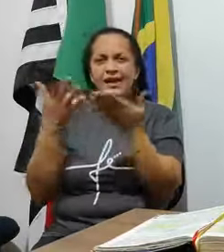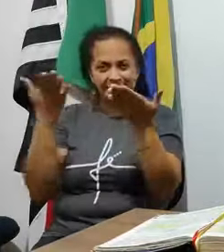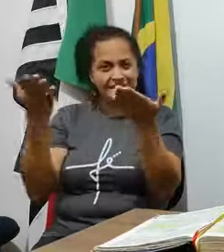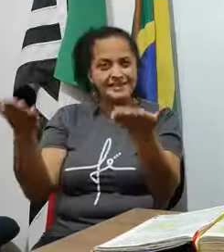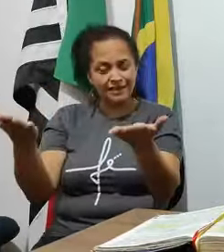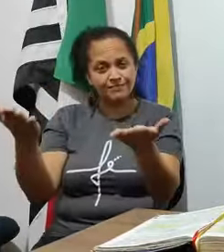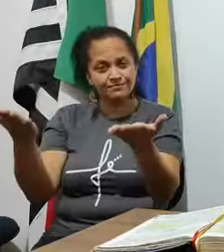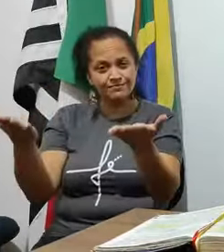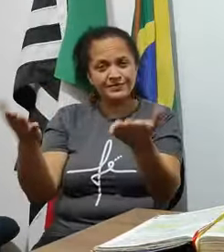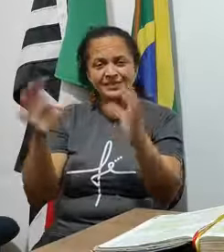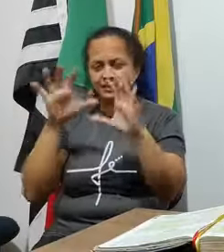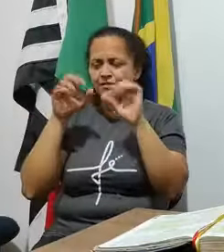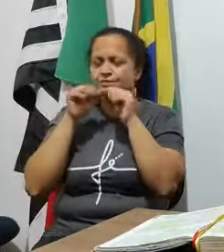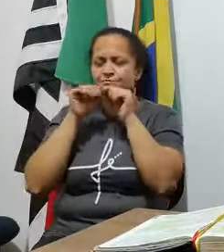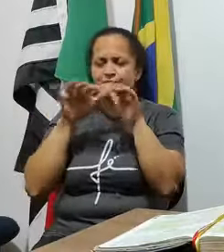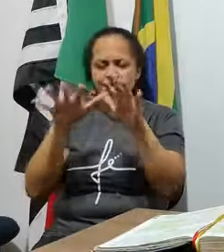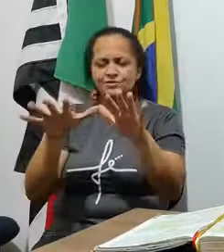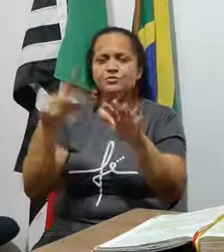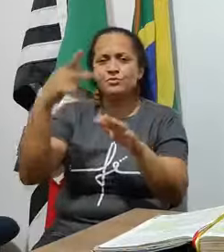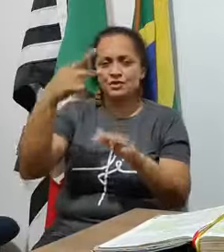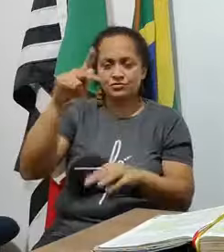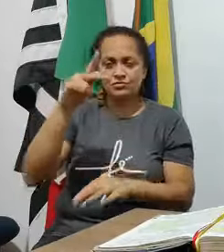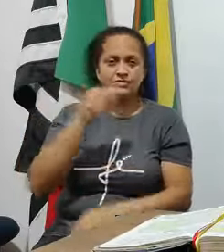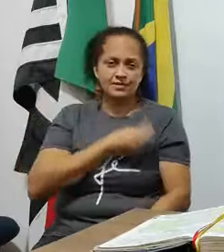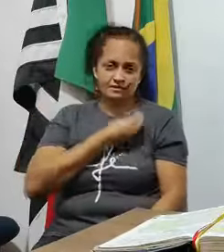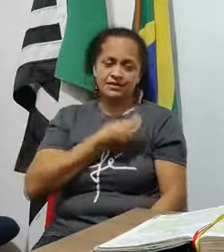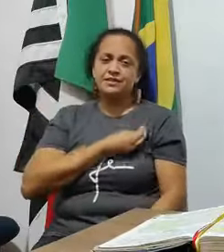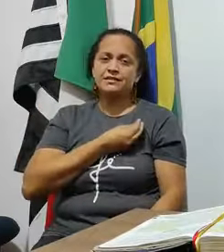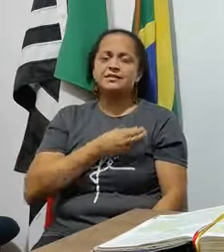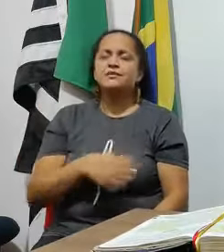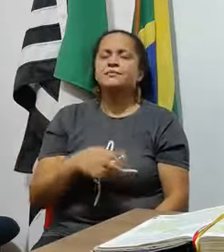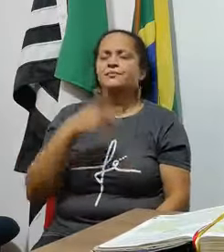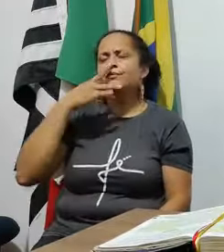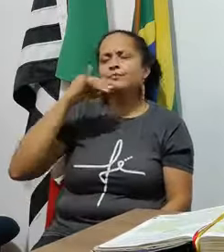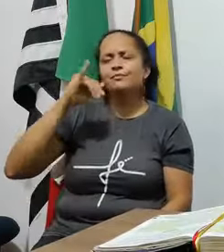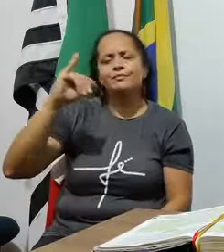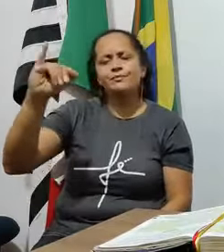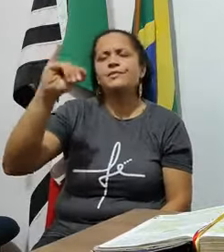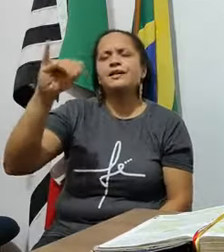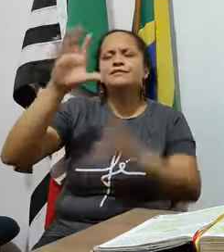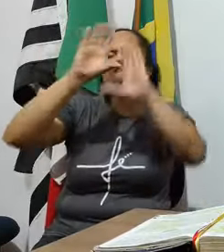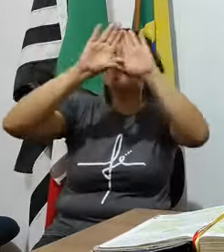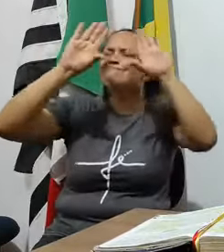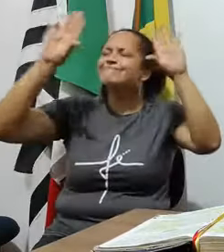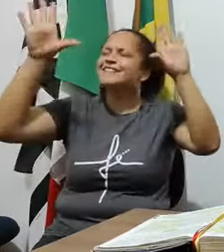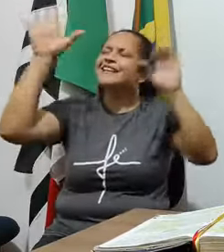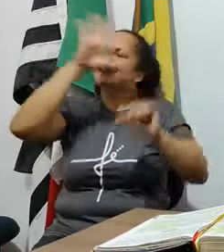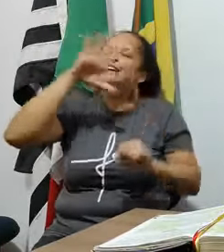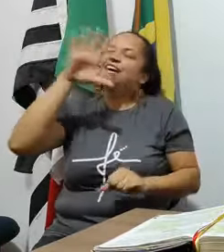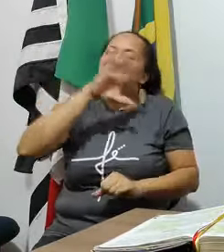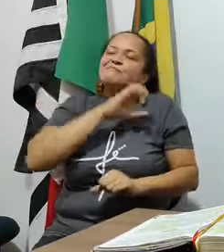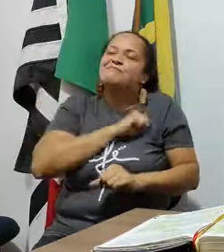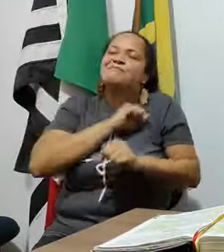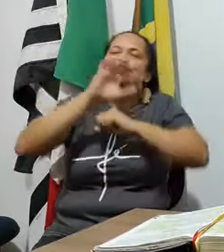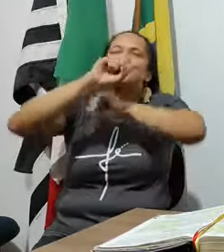orar por você, te abençoar. Receba pela fé. Pai celestial, Pai querido, Pai